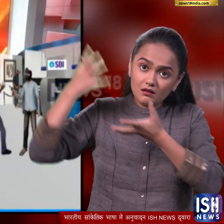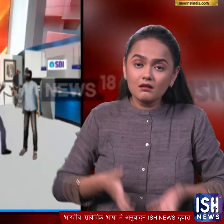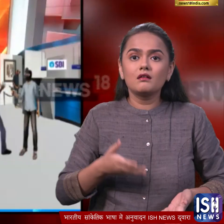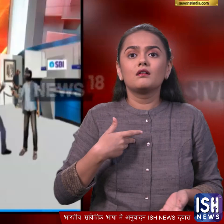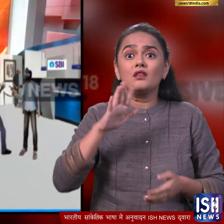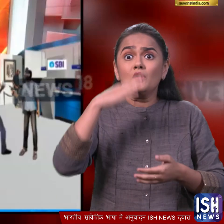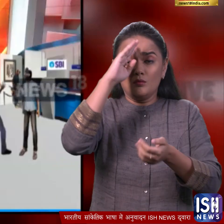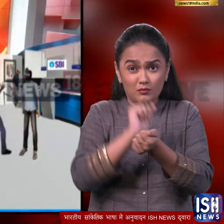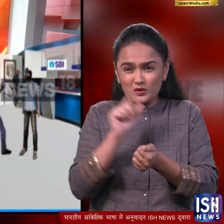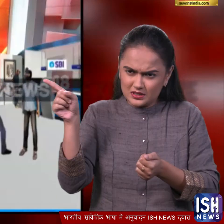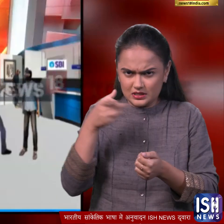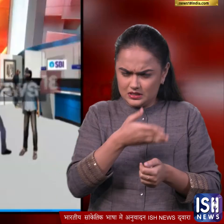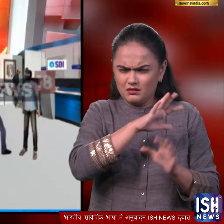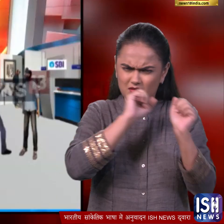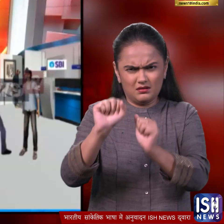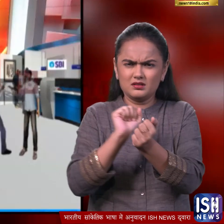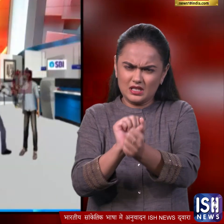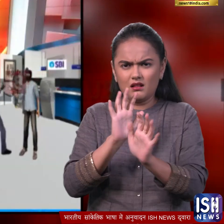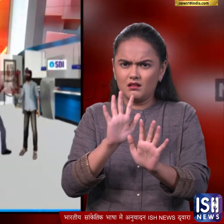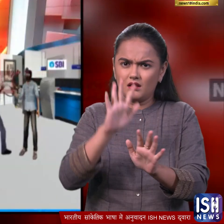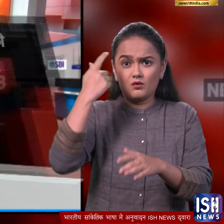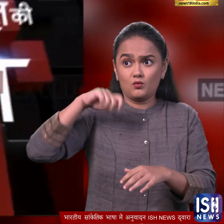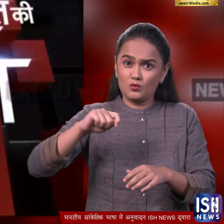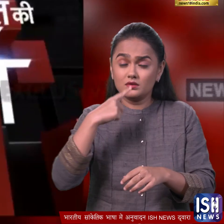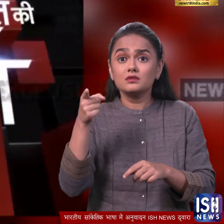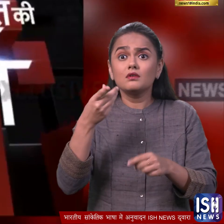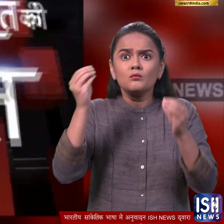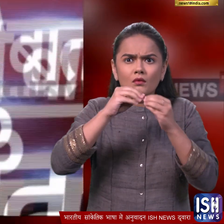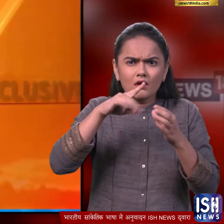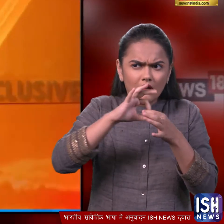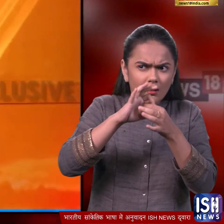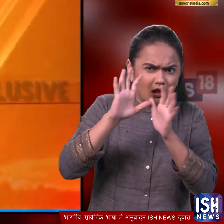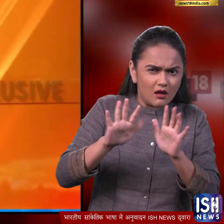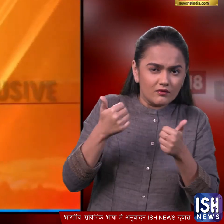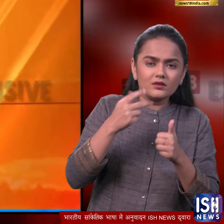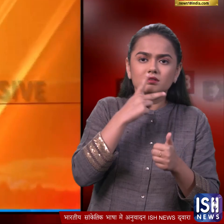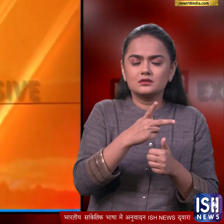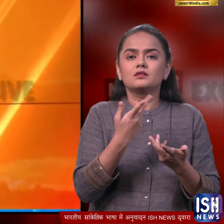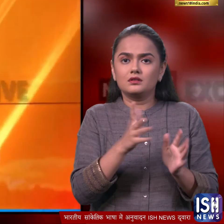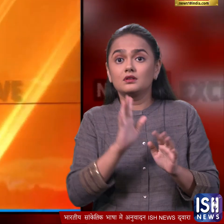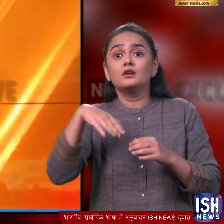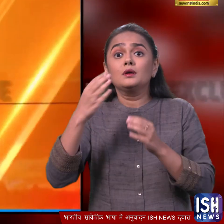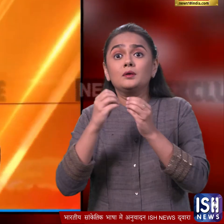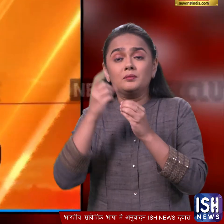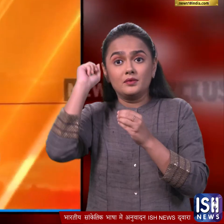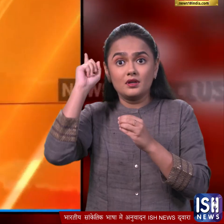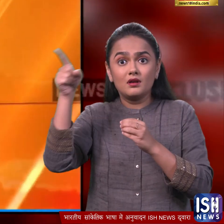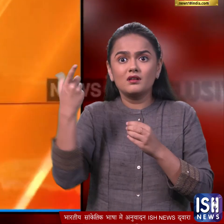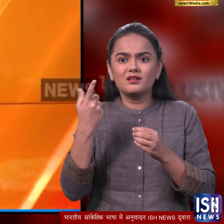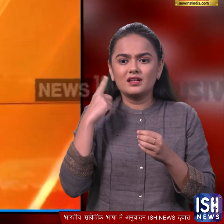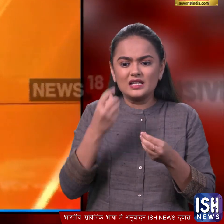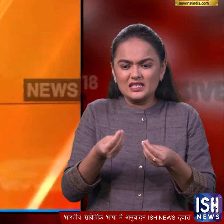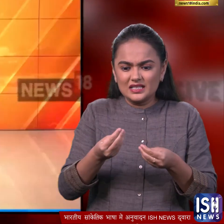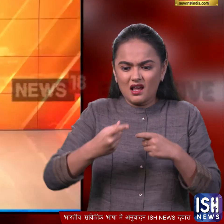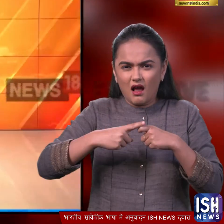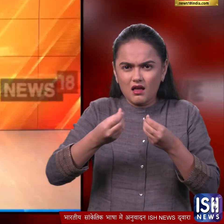है। अब पुलिस ये पता लगाने में जुटी है कि इस साजिश में कोई और भी शामिल था या नहीं। बिहार के अररिया जिले के नरपतगंज में खाद